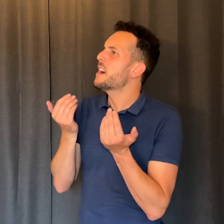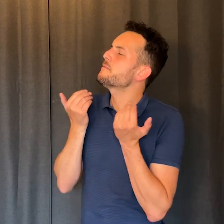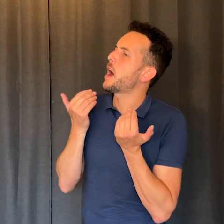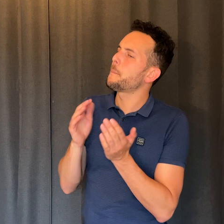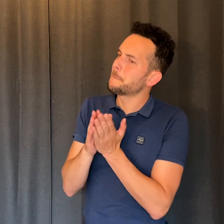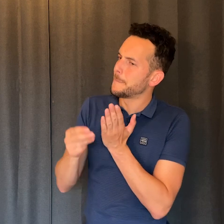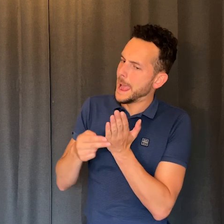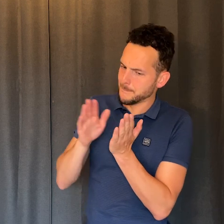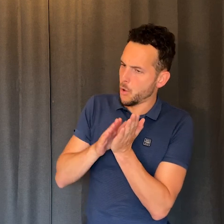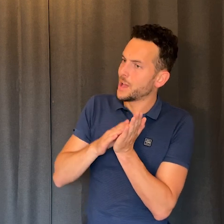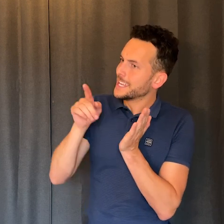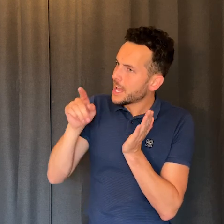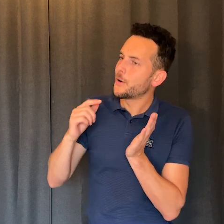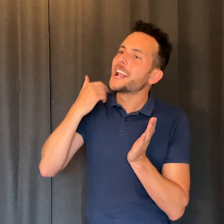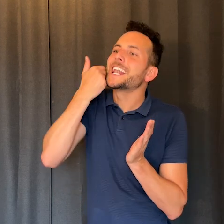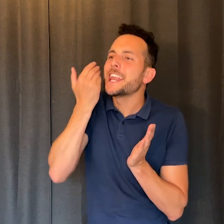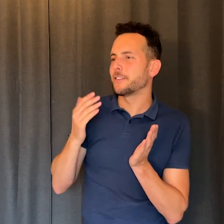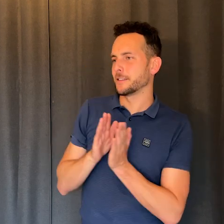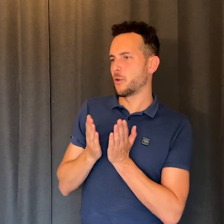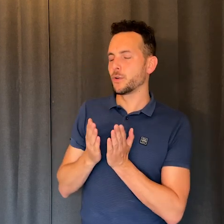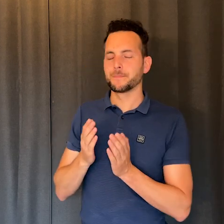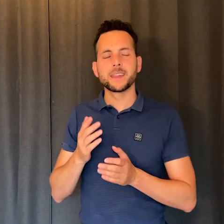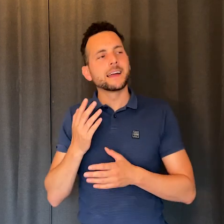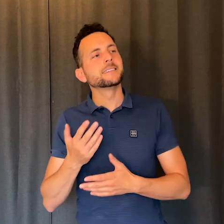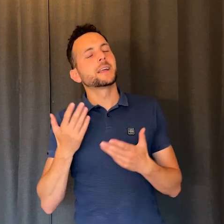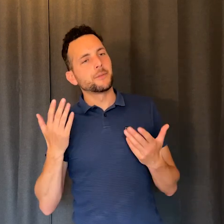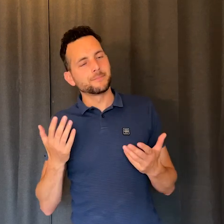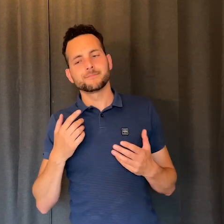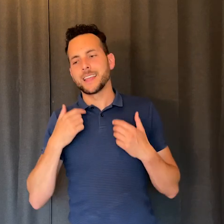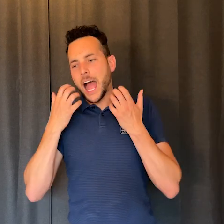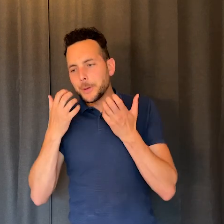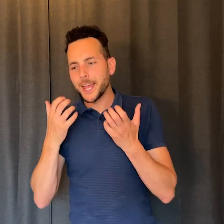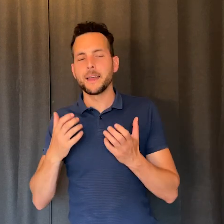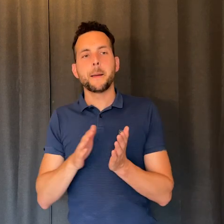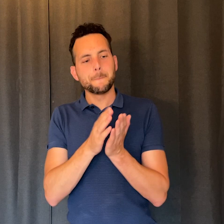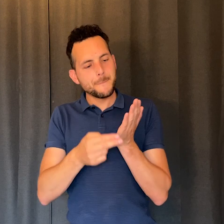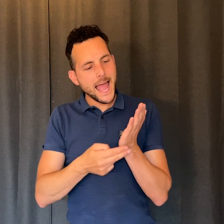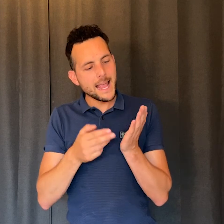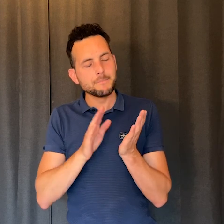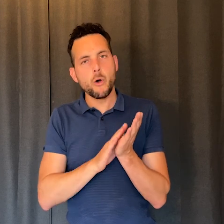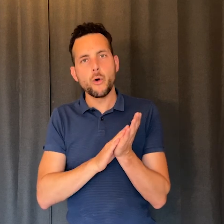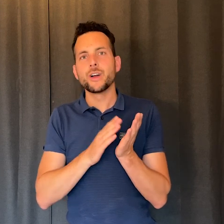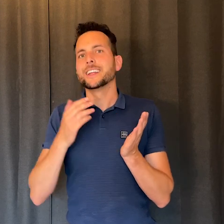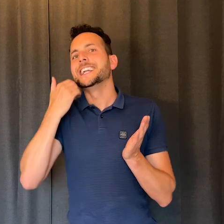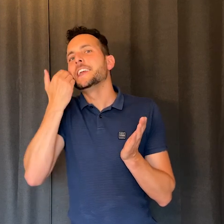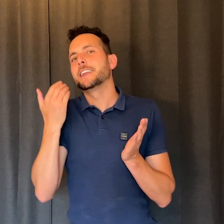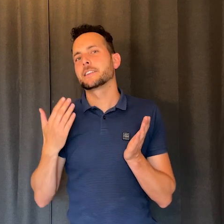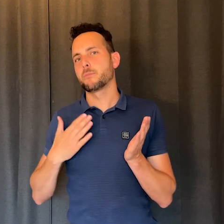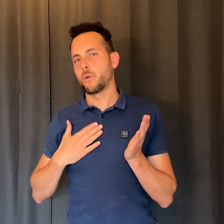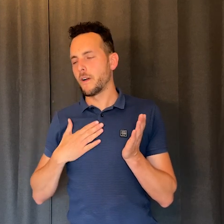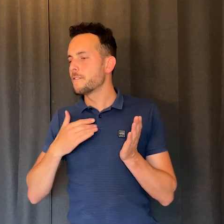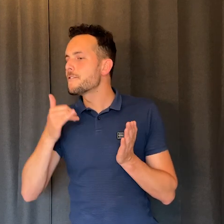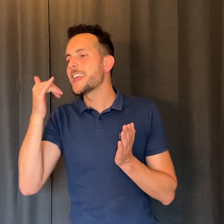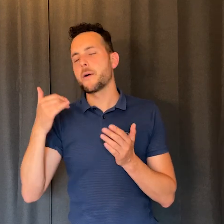jouw lievelingsboek? Nou, kijk, de Bijbel is denk ik wel het lievelingsboek van heel veel mensen. Oh. En de